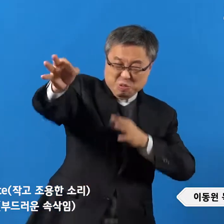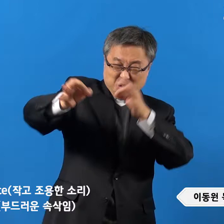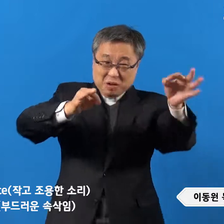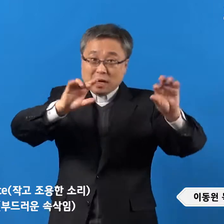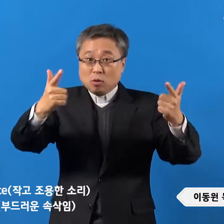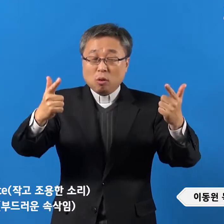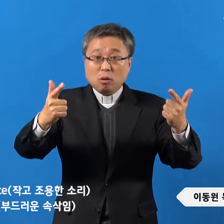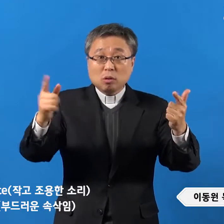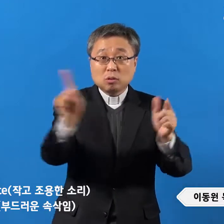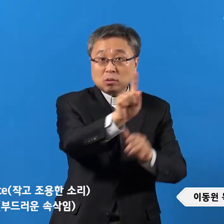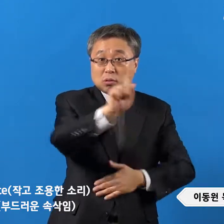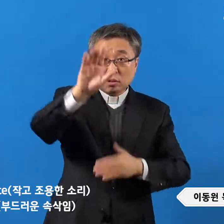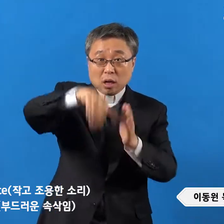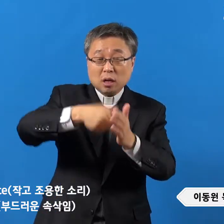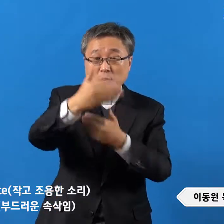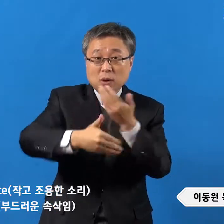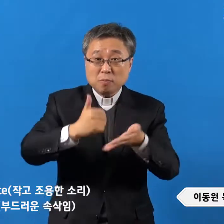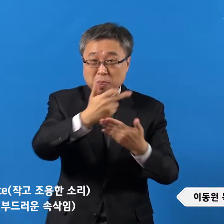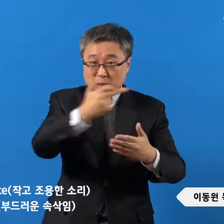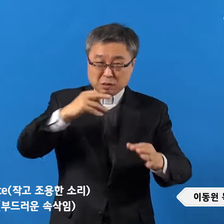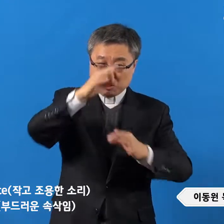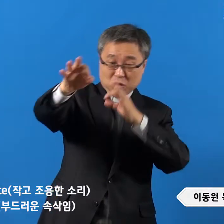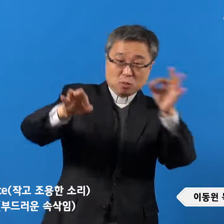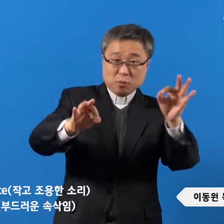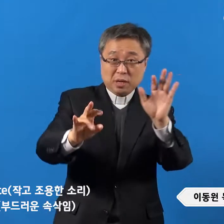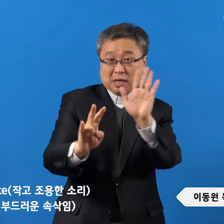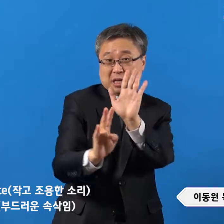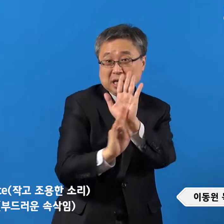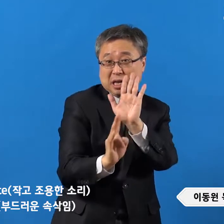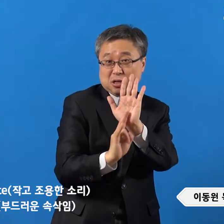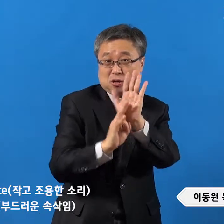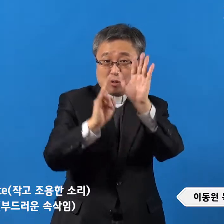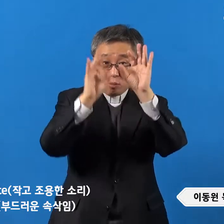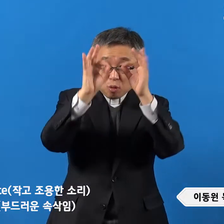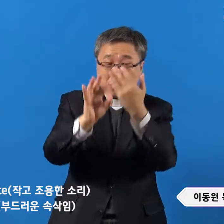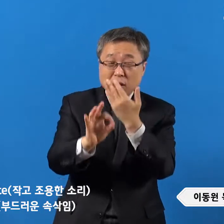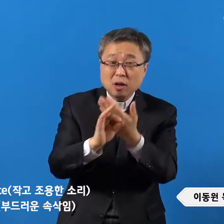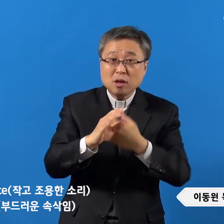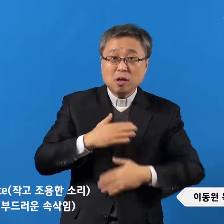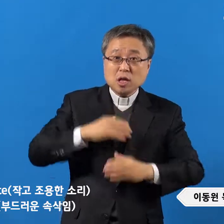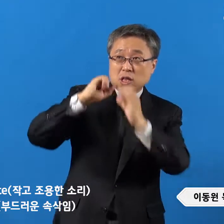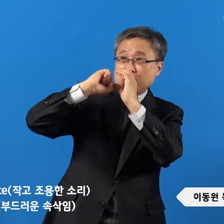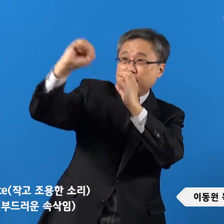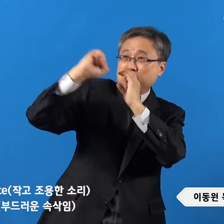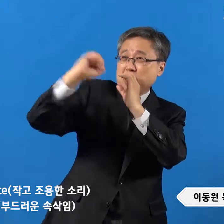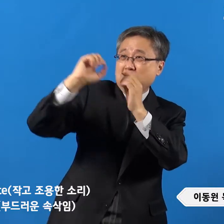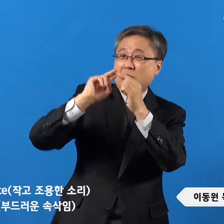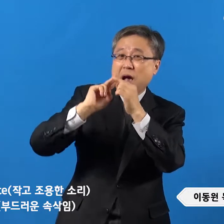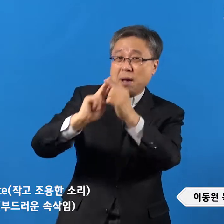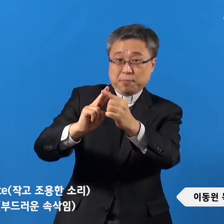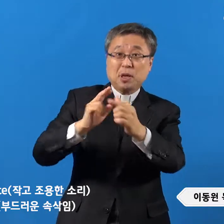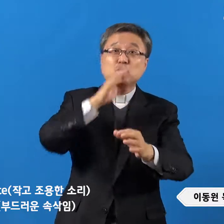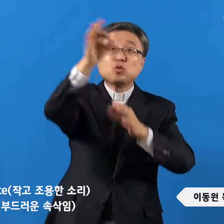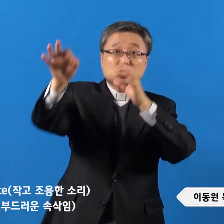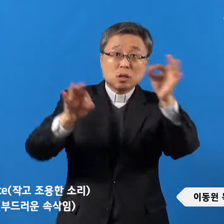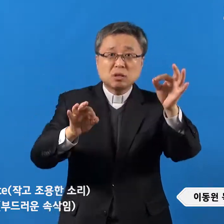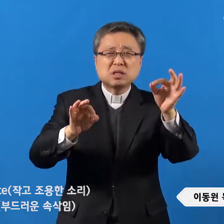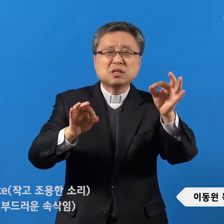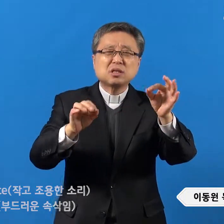소리로 임하세요. 어떤 때는 계시록 4장에 보시면 나팔과 함께 말씀하시는 하나님. 근데 그건 예외적이다 이 말이에요.